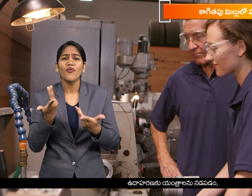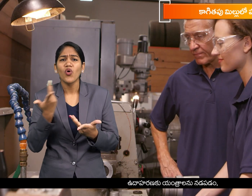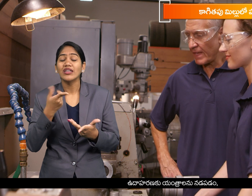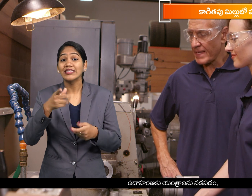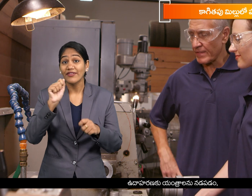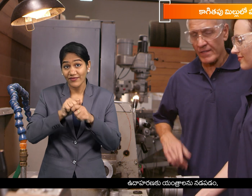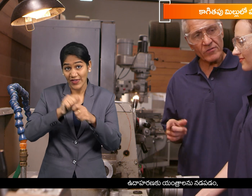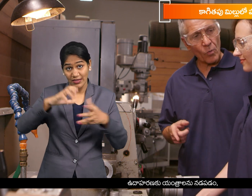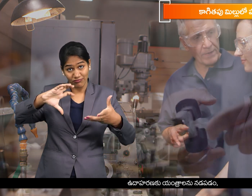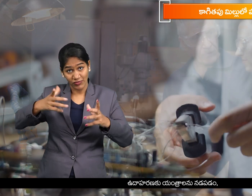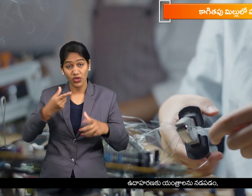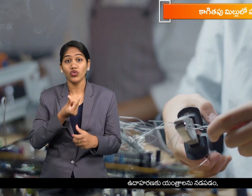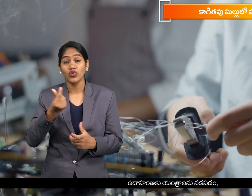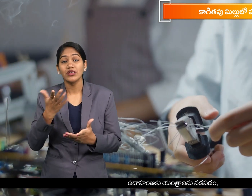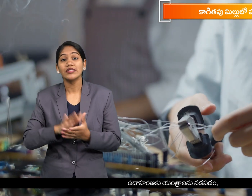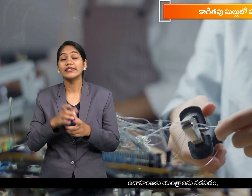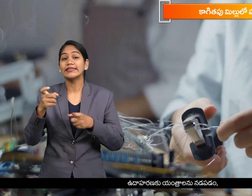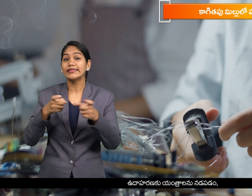ఉదాహరణకు యంత్రాలను నడపటం,